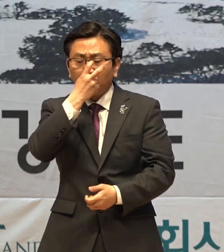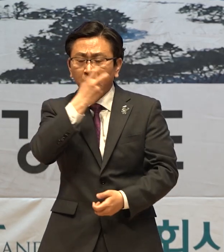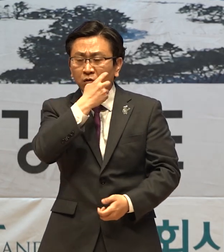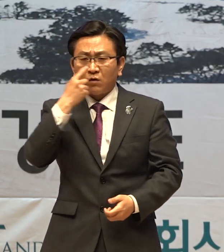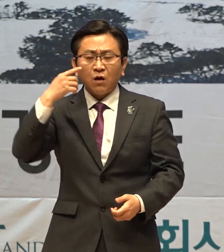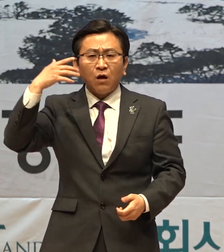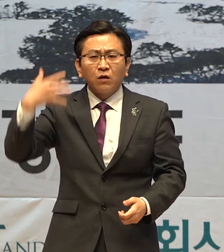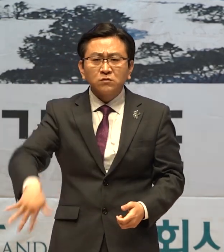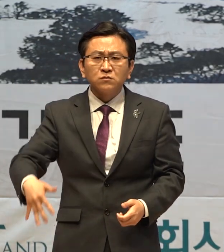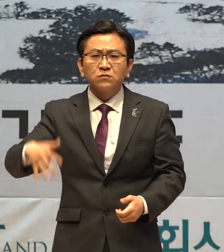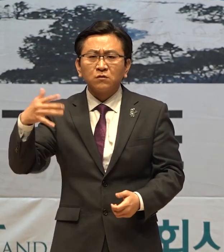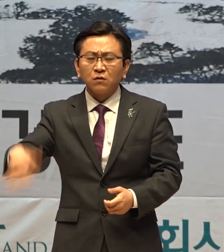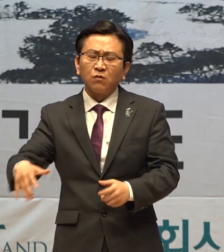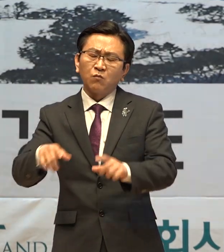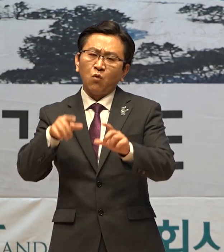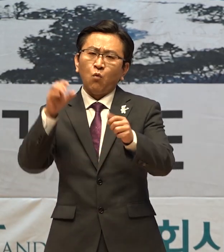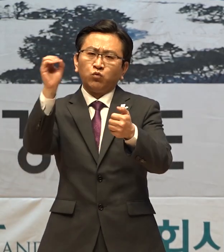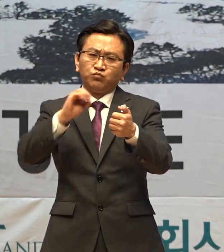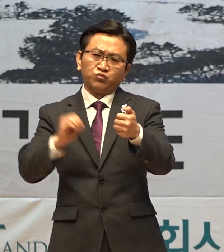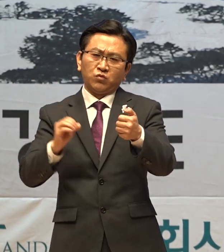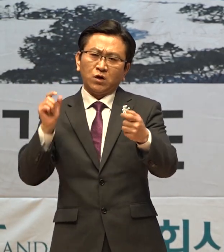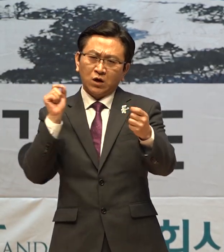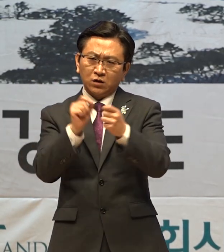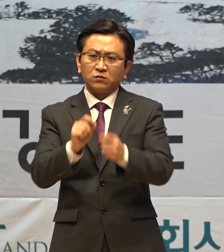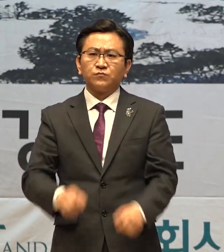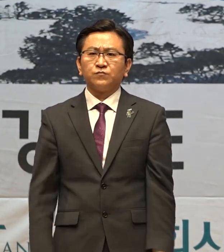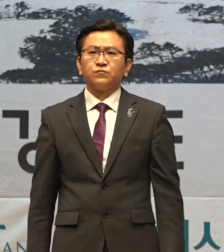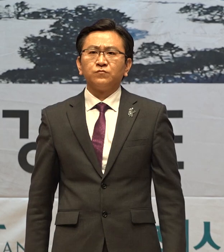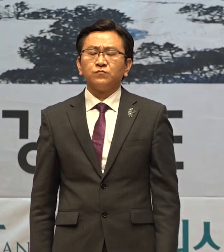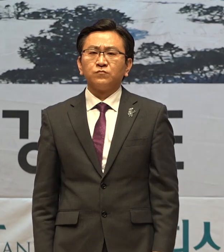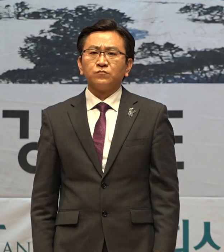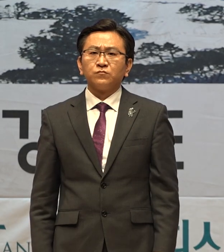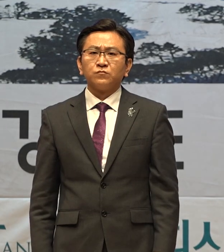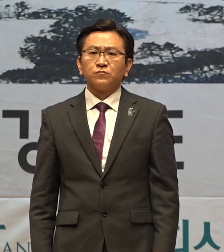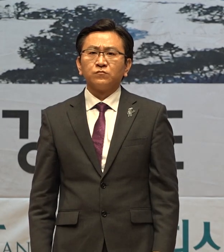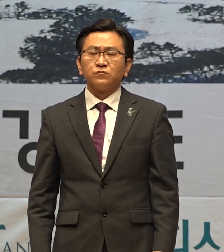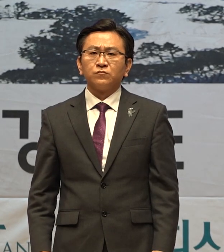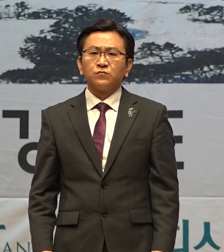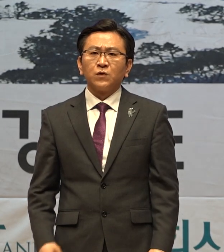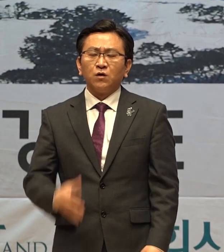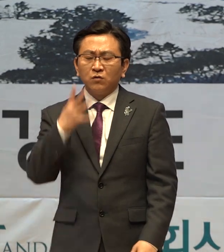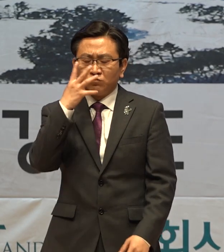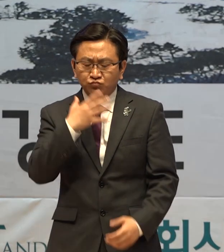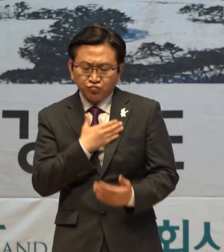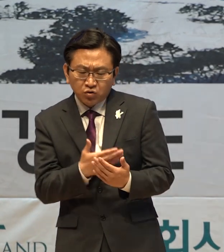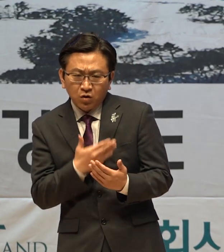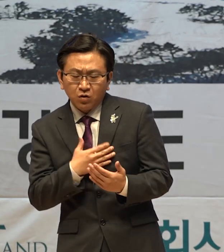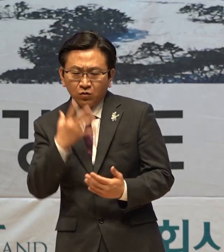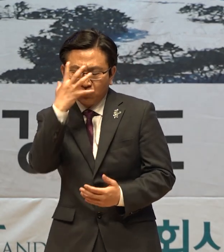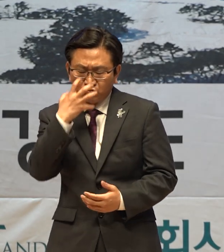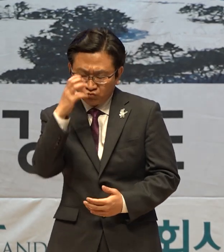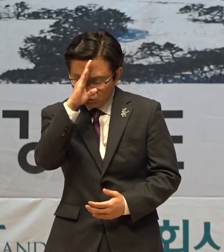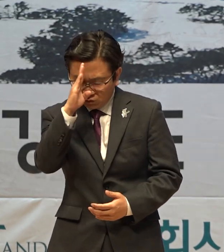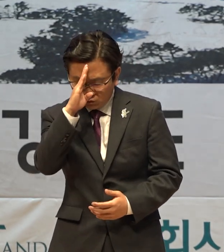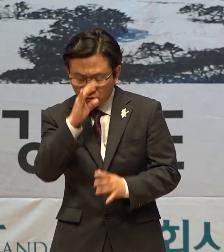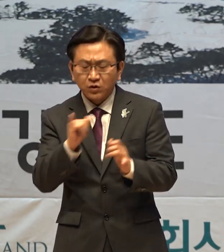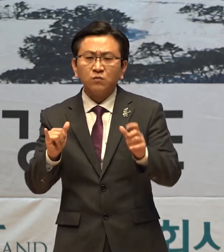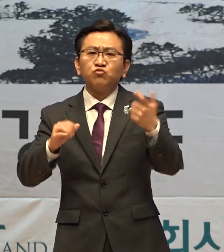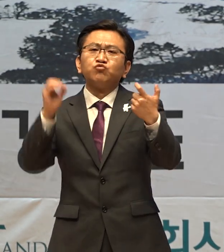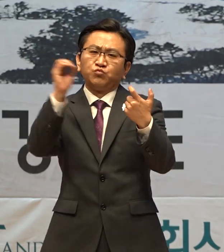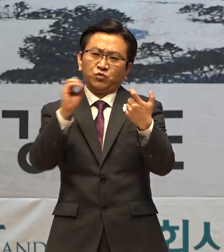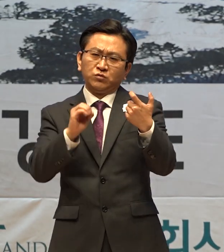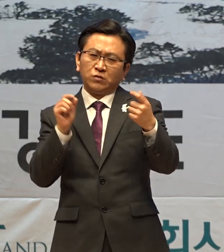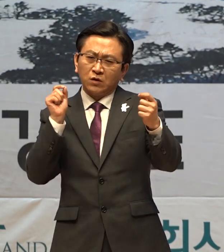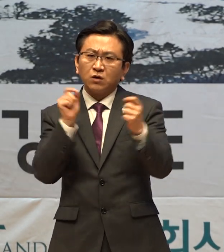못한 장애인이 절반가량 됩니다. 불안과 우울증에 시달리는 장애인도